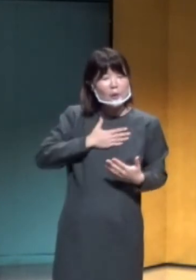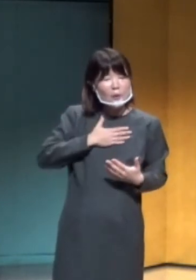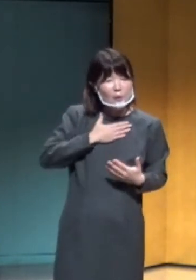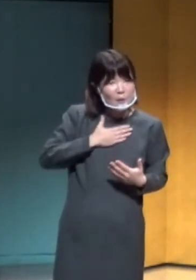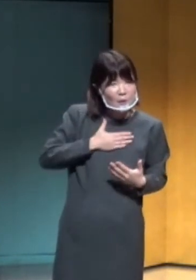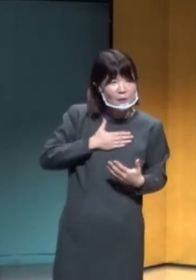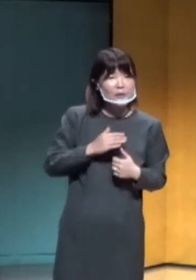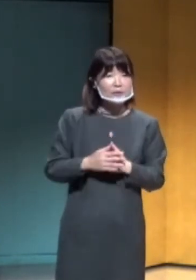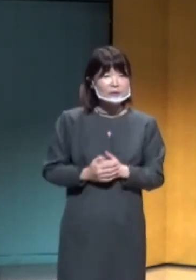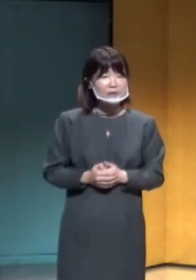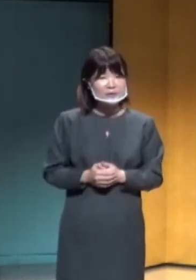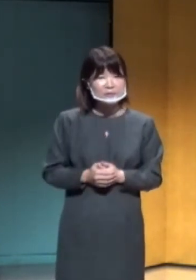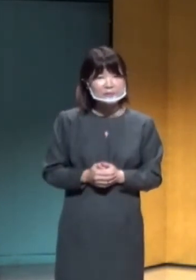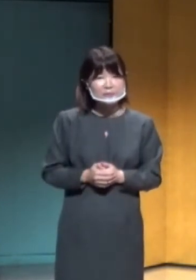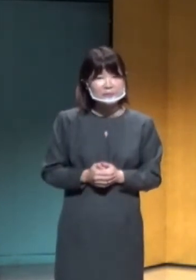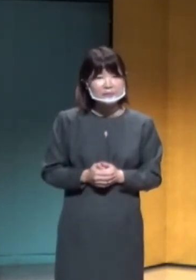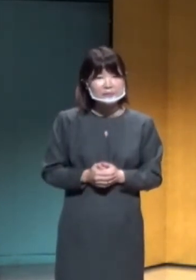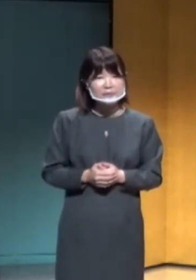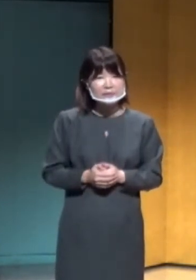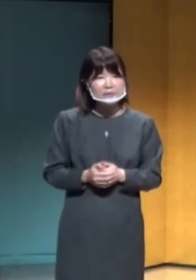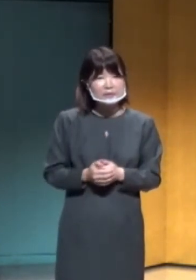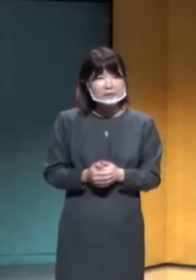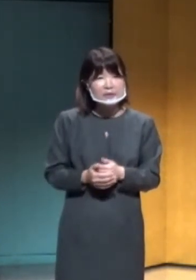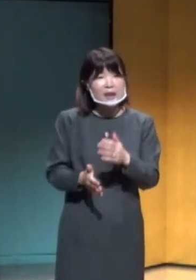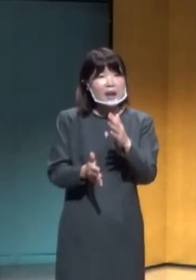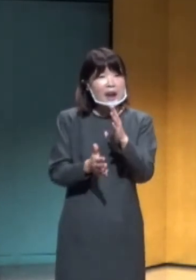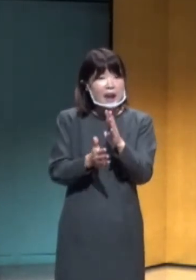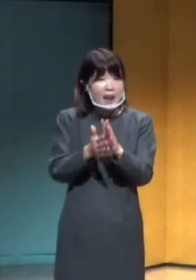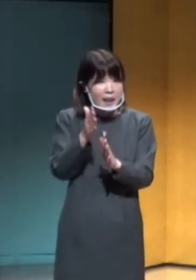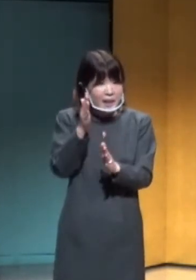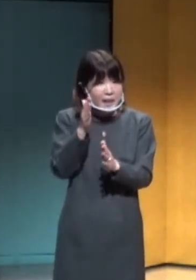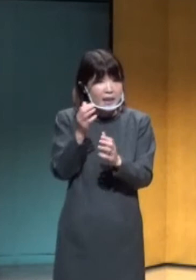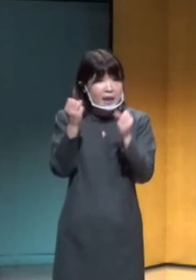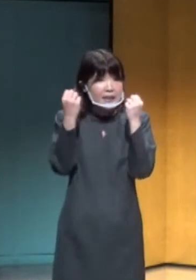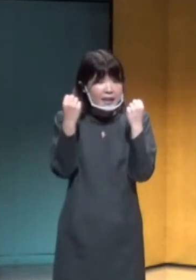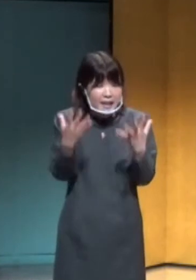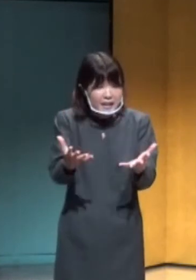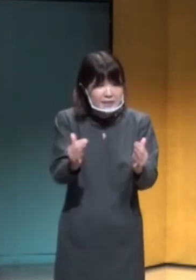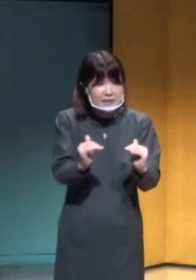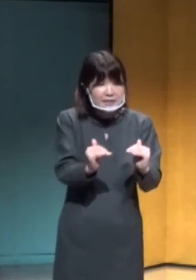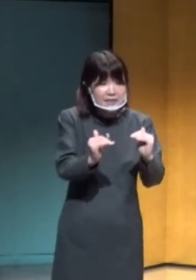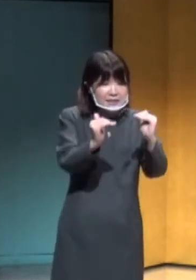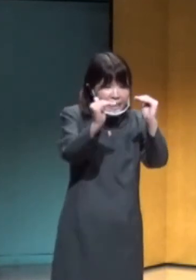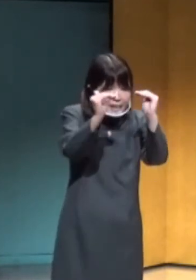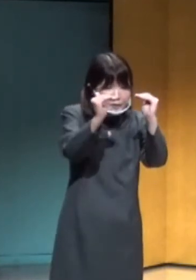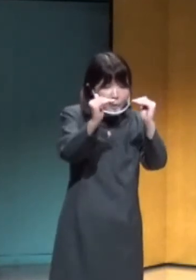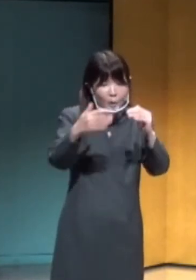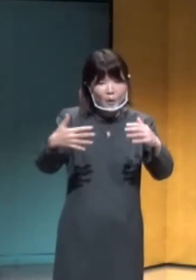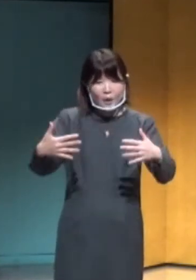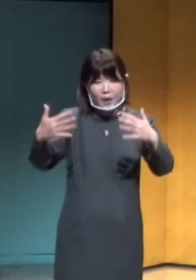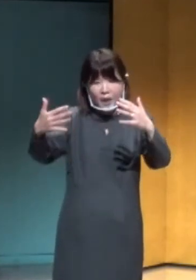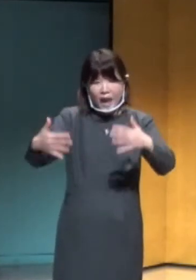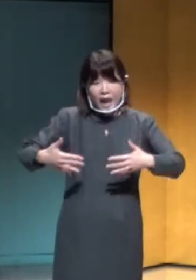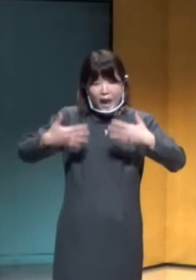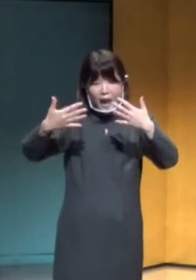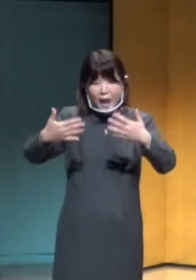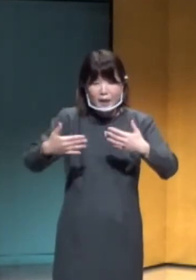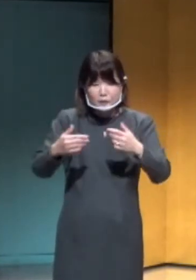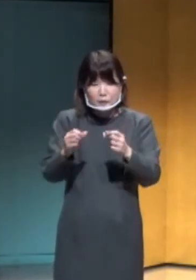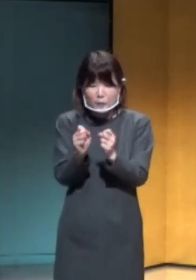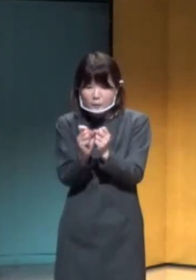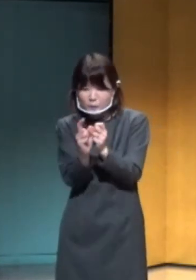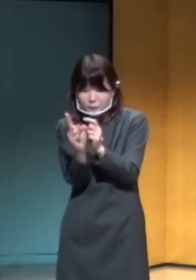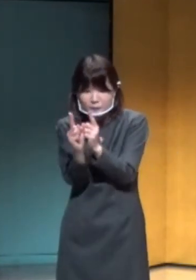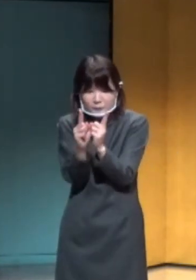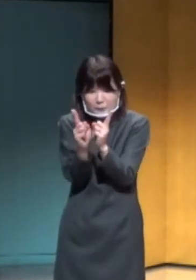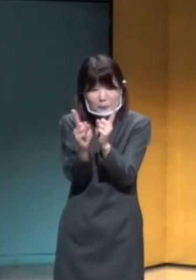言葉でご紹介をいただきました。新たな成長、そして芽が出て双葉が出てくる、こうした状況の中でこのこと